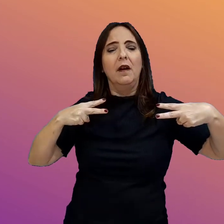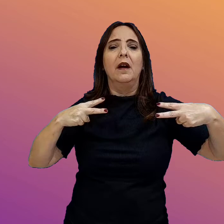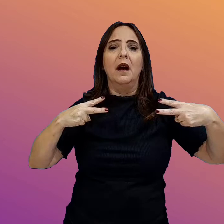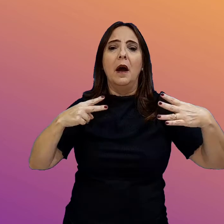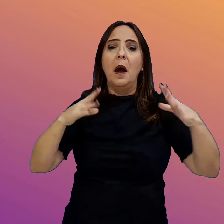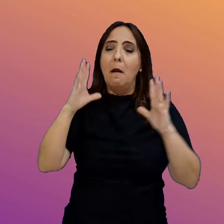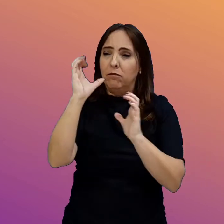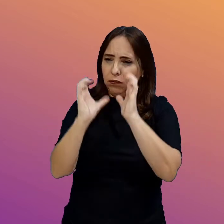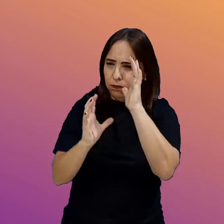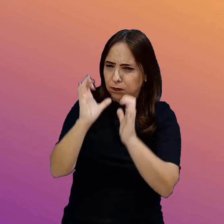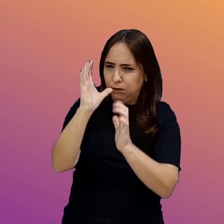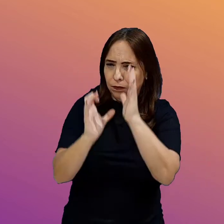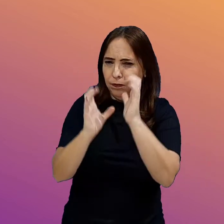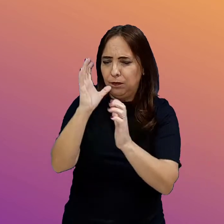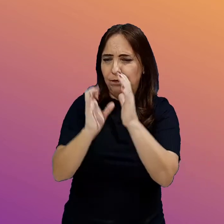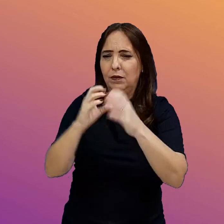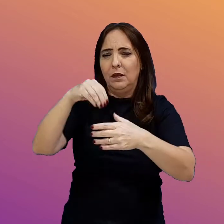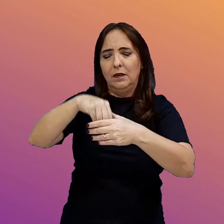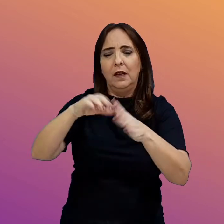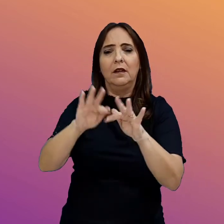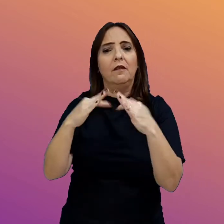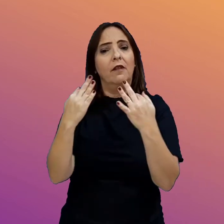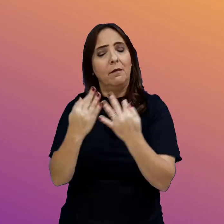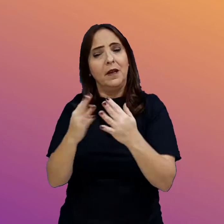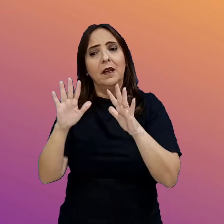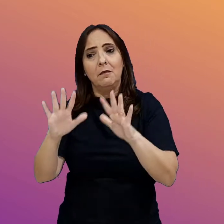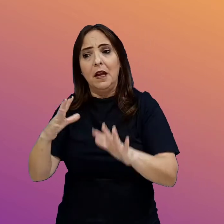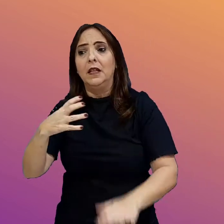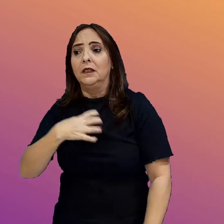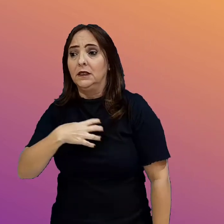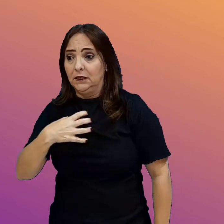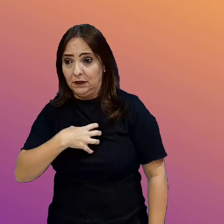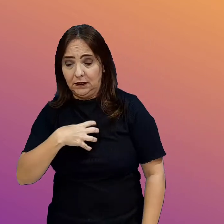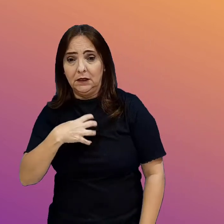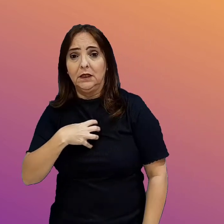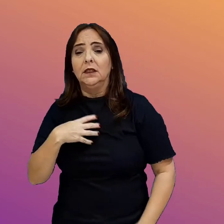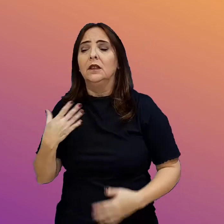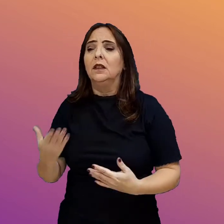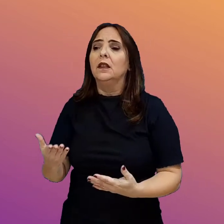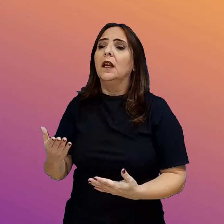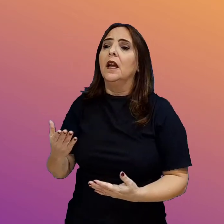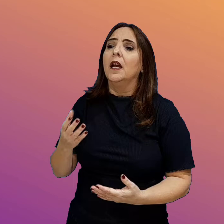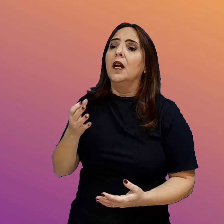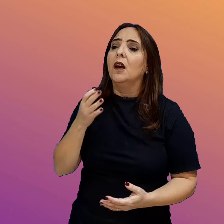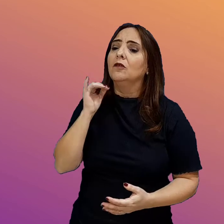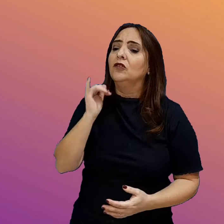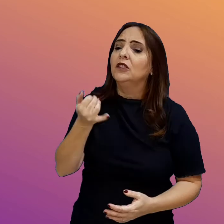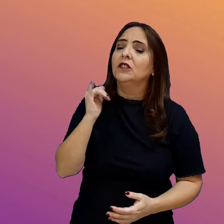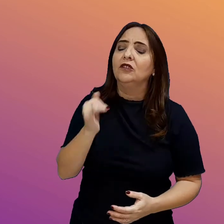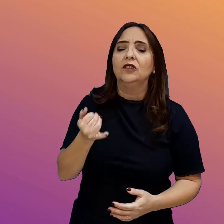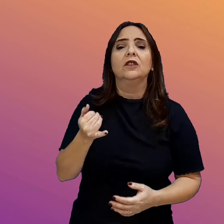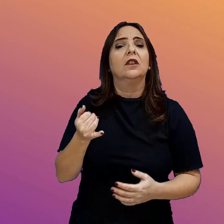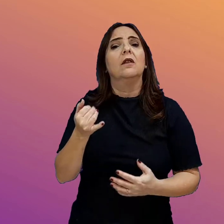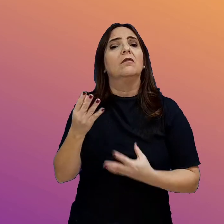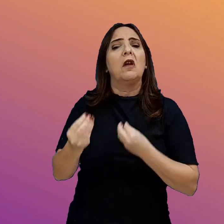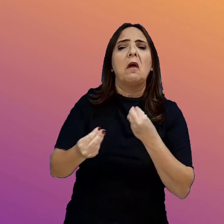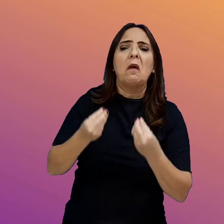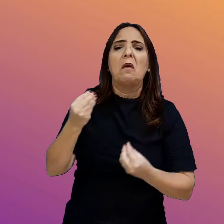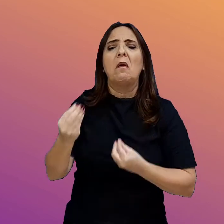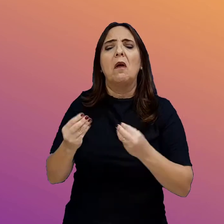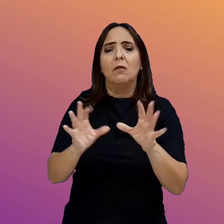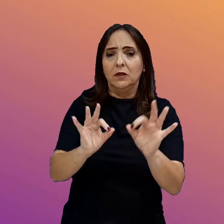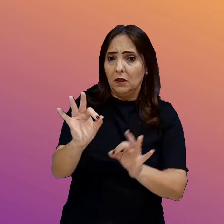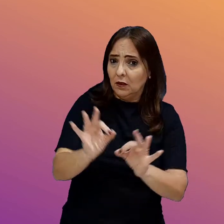jeito da gente ajustar isso, não existe, Adriana? Agora, falando como psicóloga, dá umas dicas aqui para o pessoal sobre essa questão